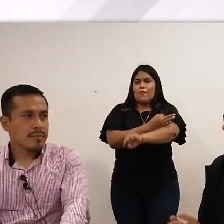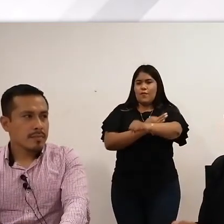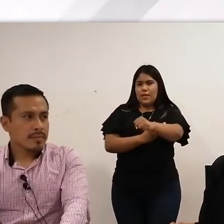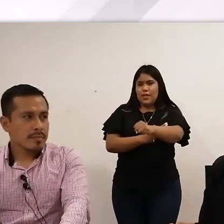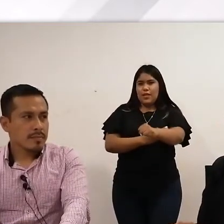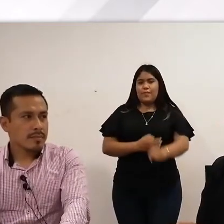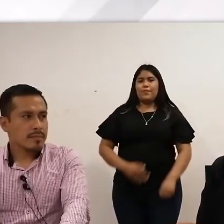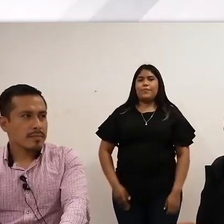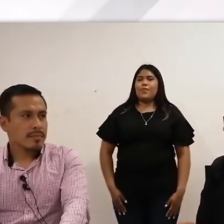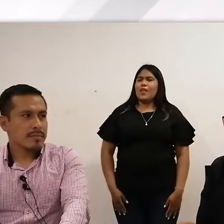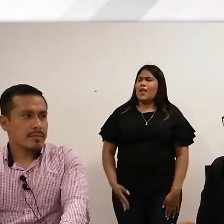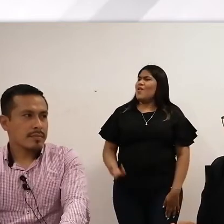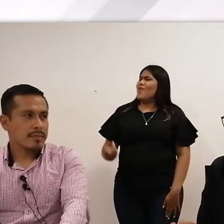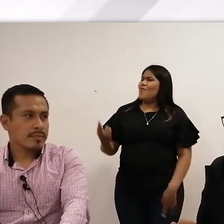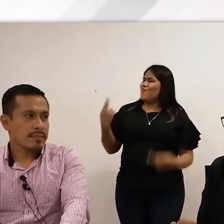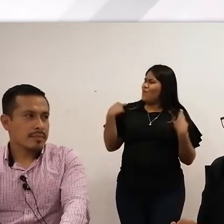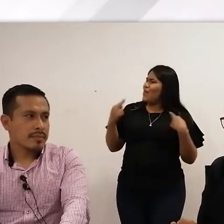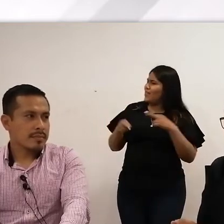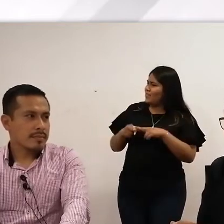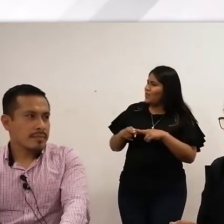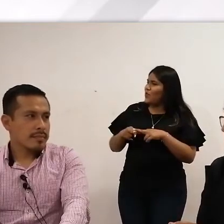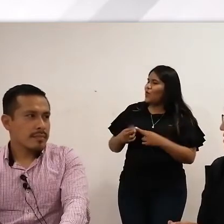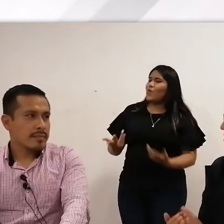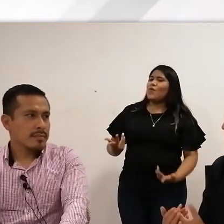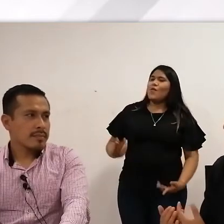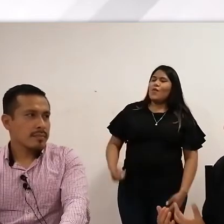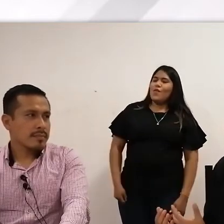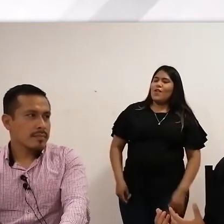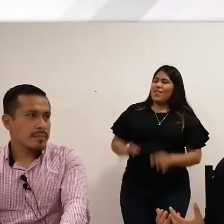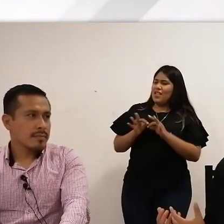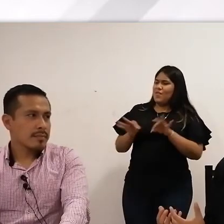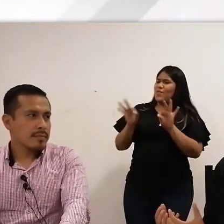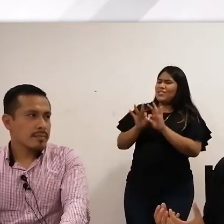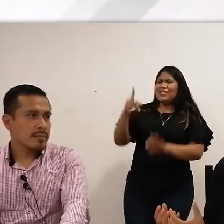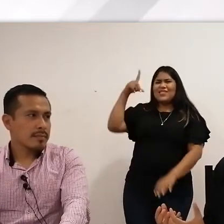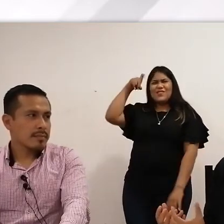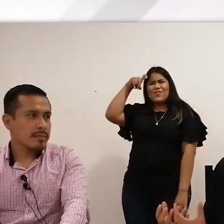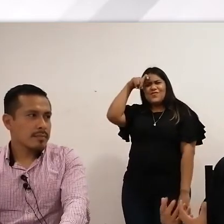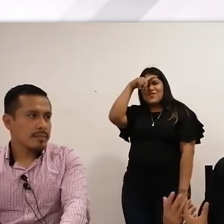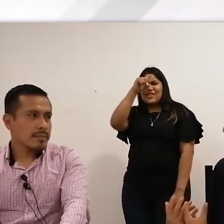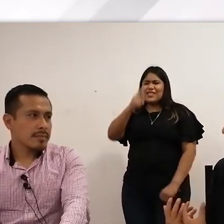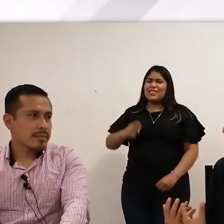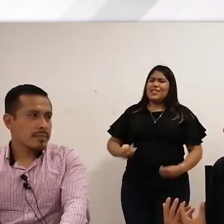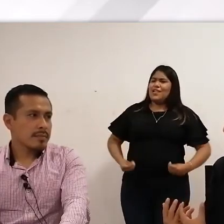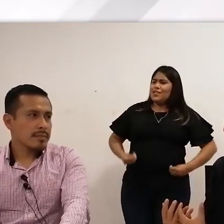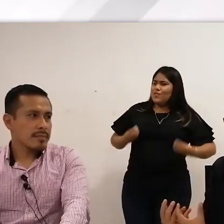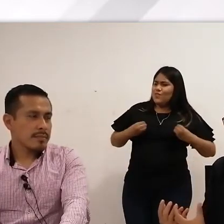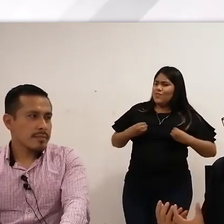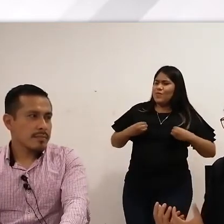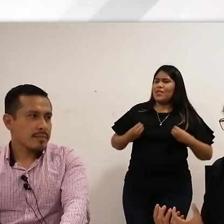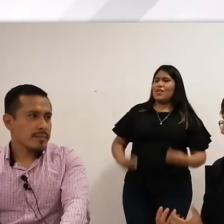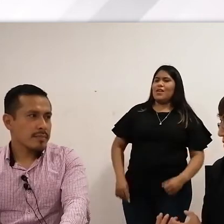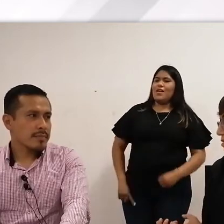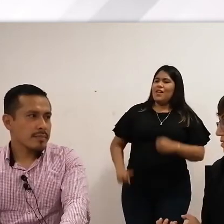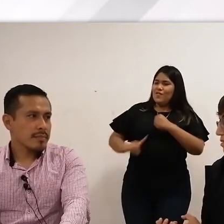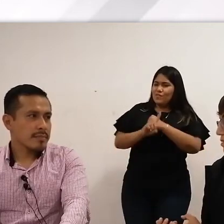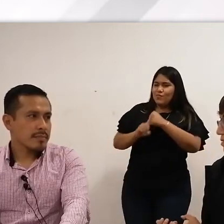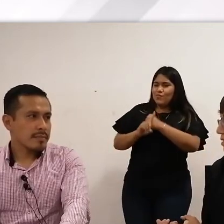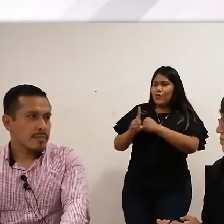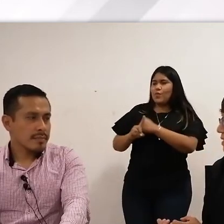Hablábamos, maestro, de qué tan difícil es de pronto sacar